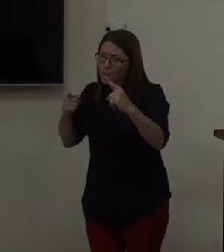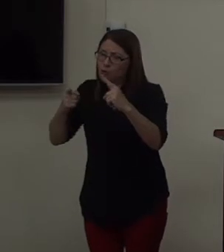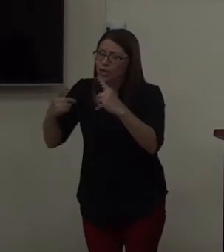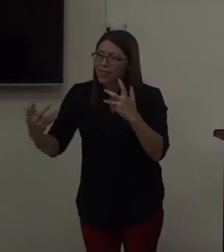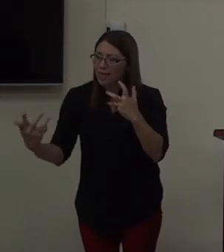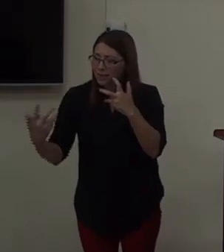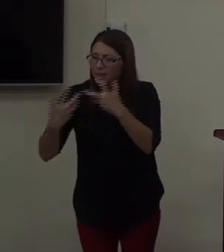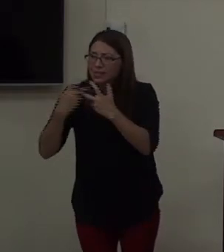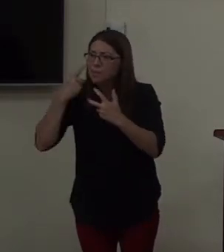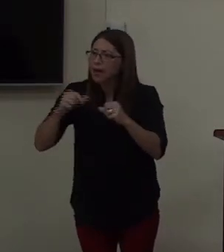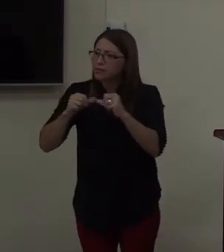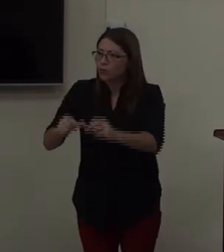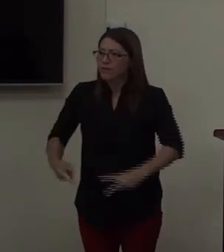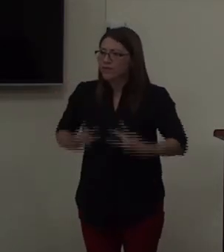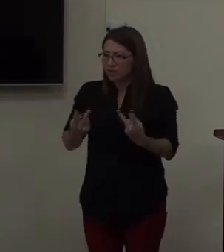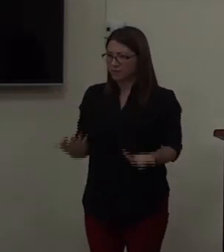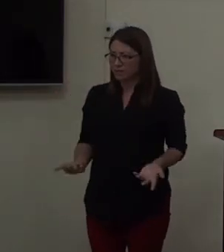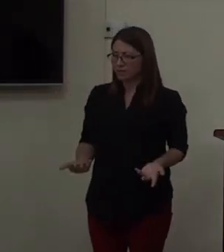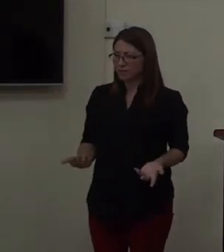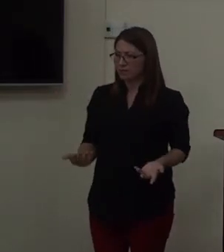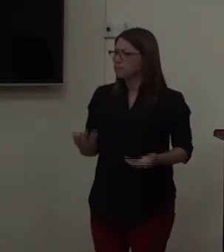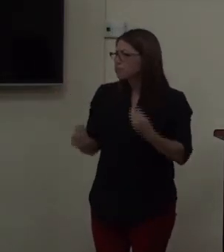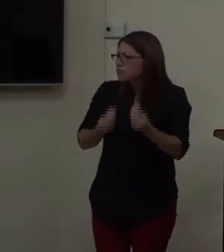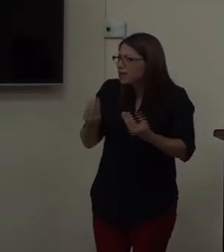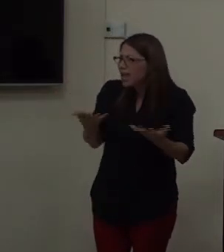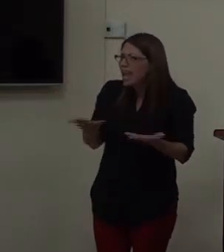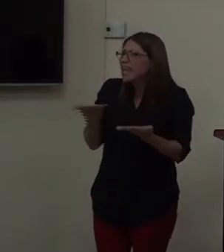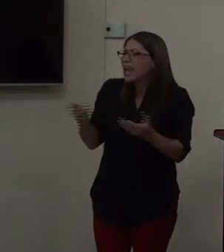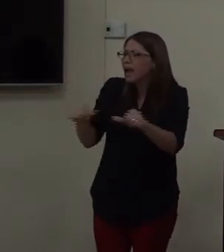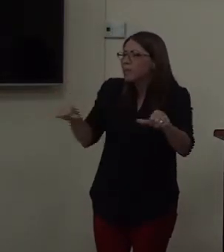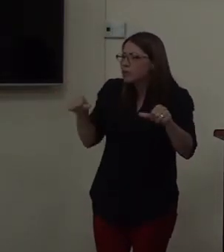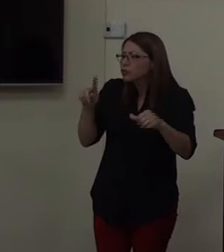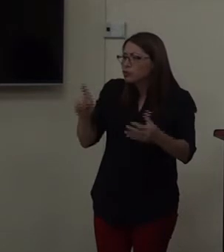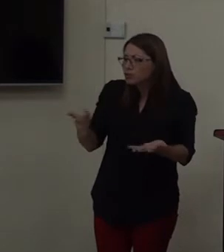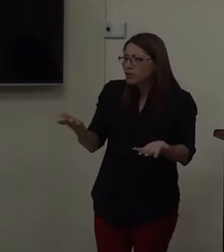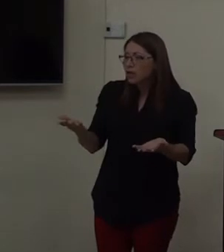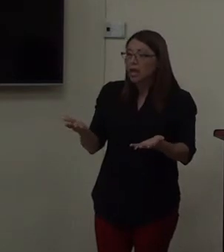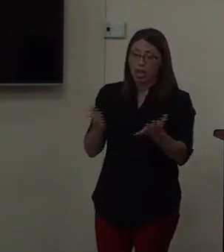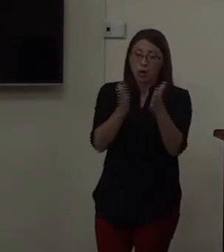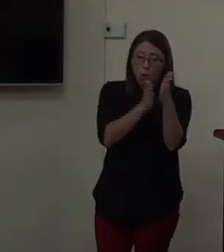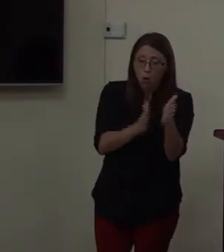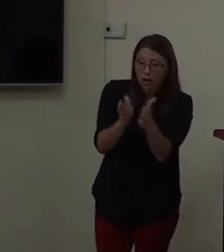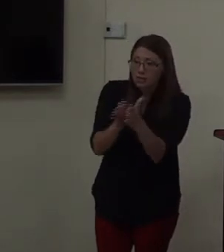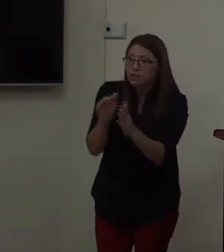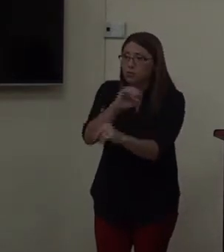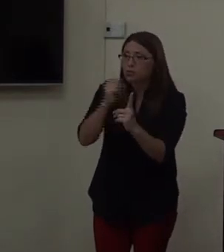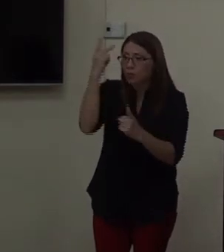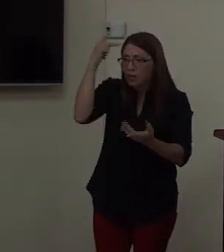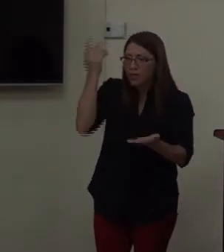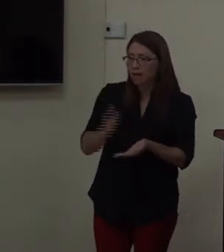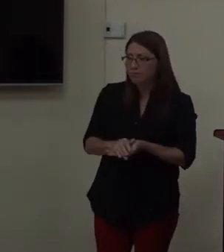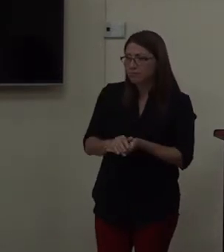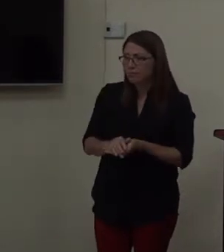sobrevivir. ¿En qué sentido? ¿En qué ámbitos? En organización sociopolítica,